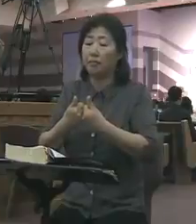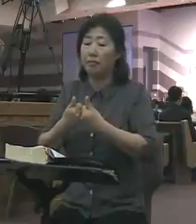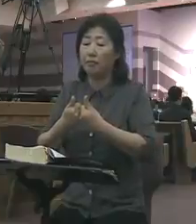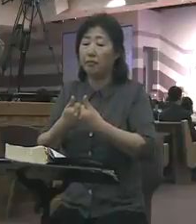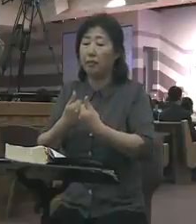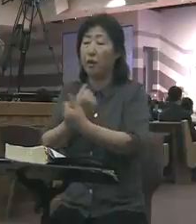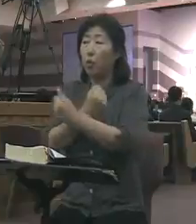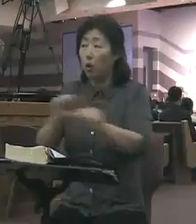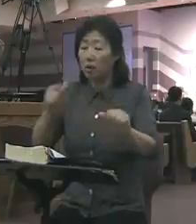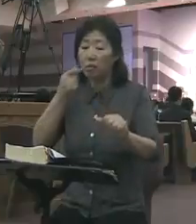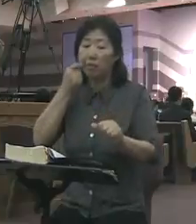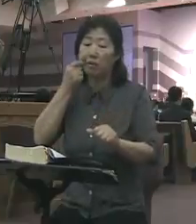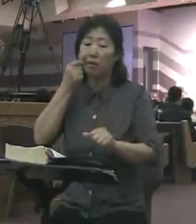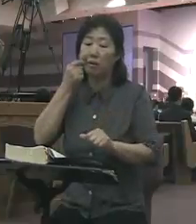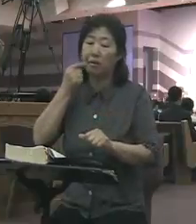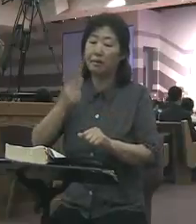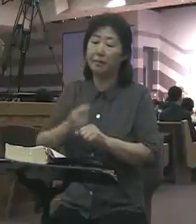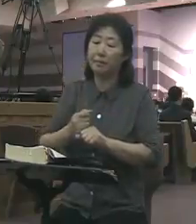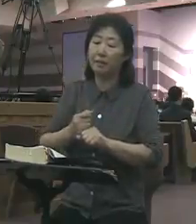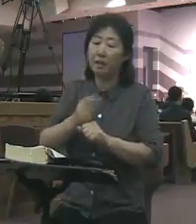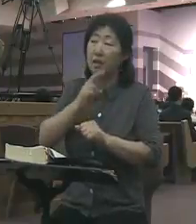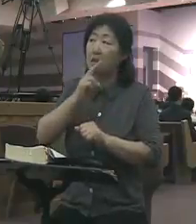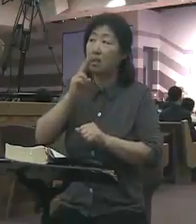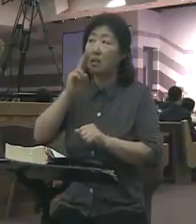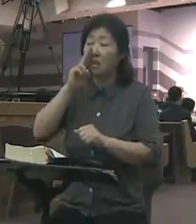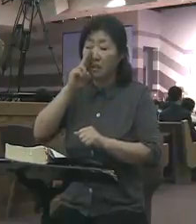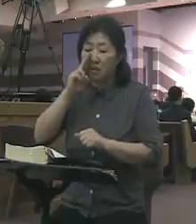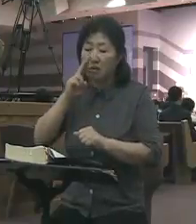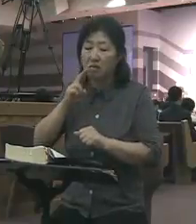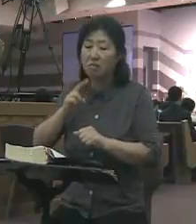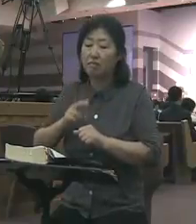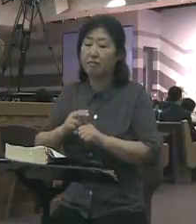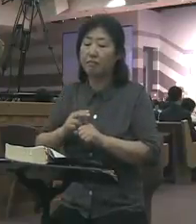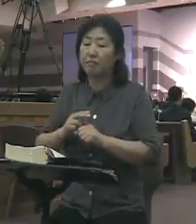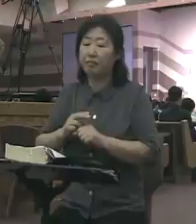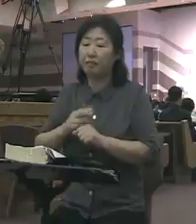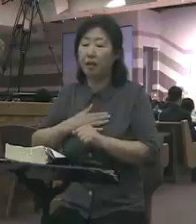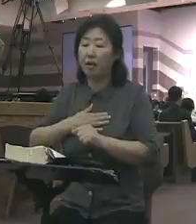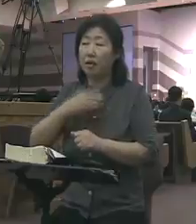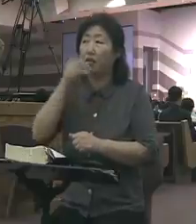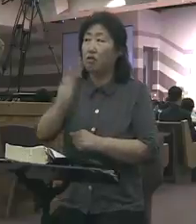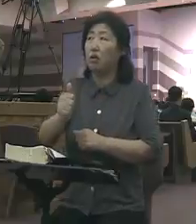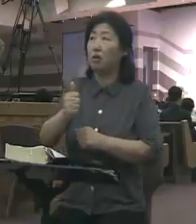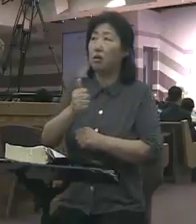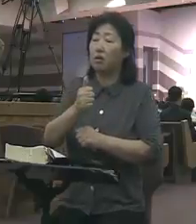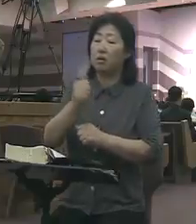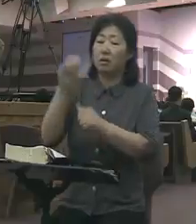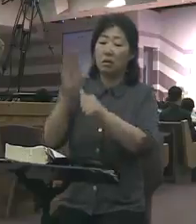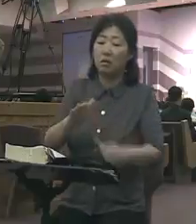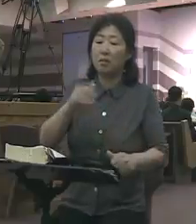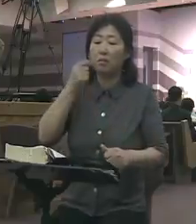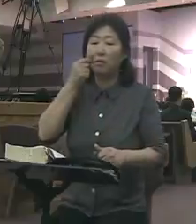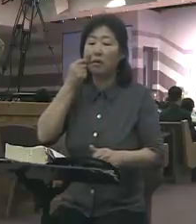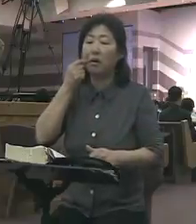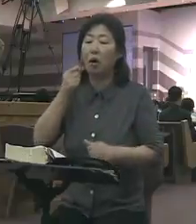용서하지 못함, 질투, 나의 주장을 저버리지 못하는 모습, 이 모든 것이 저가